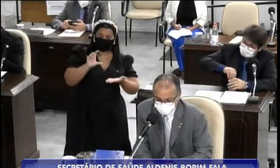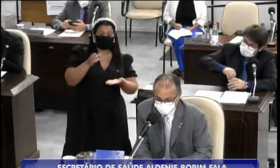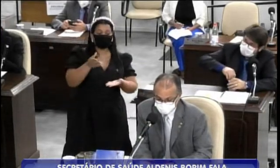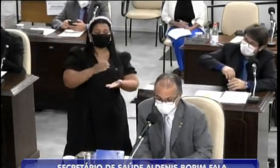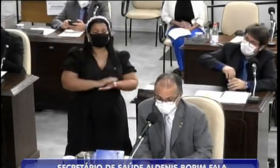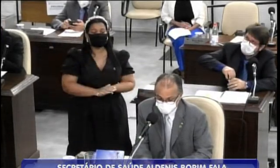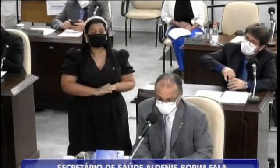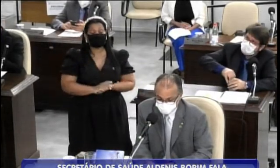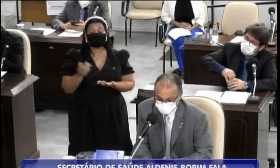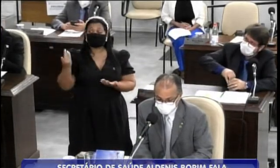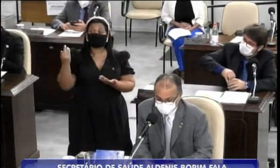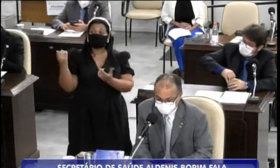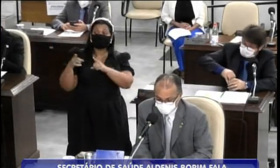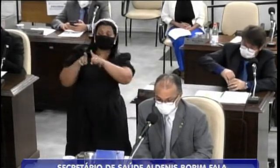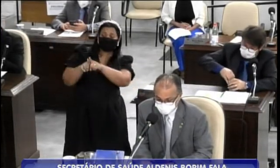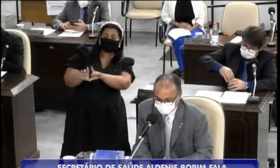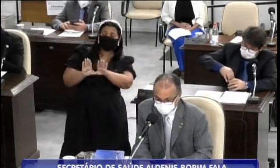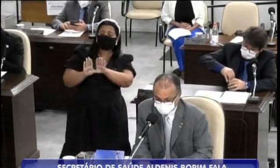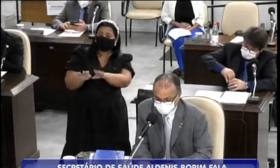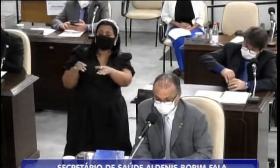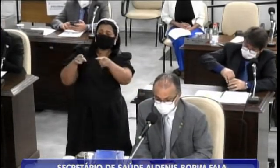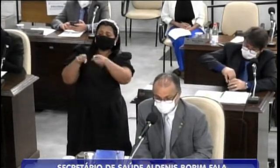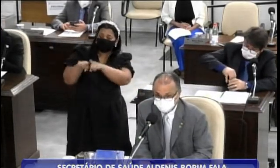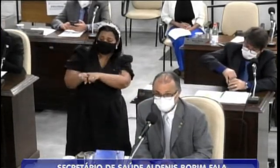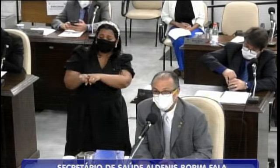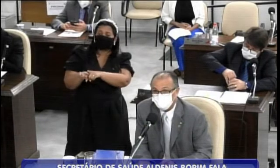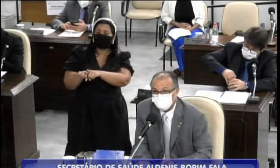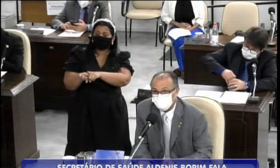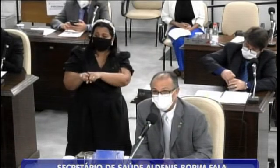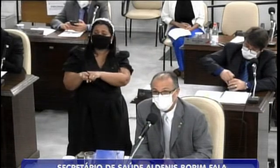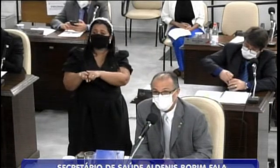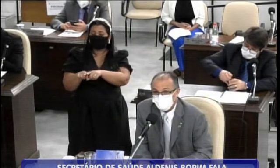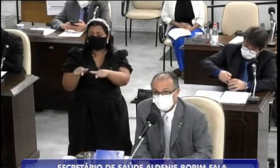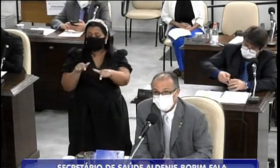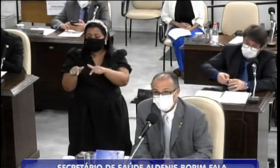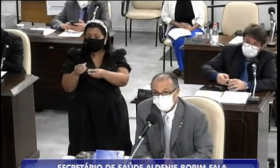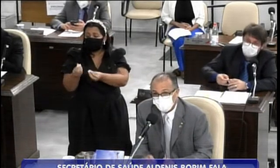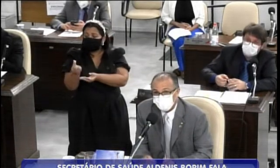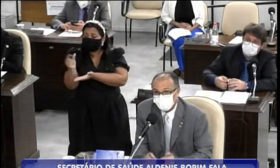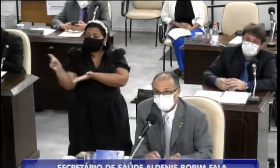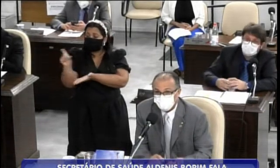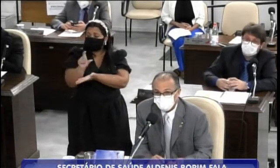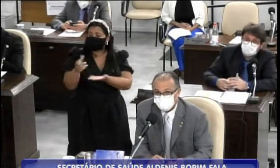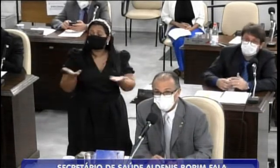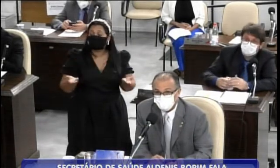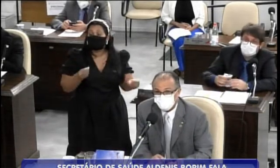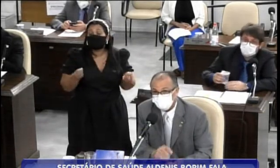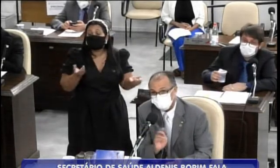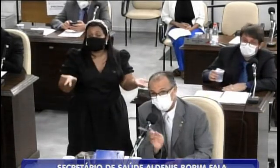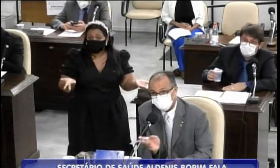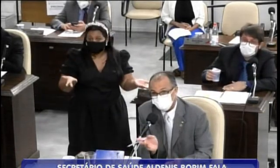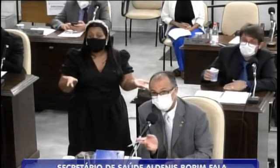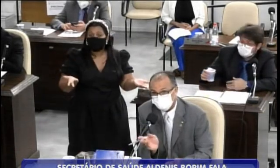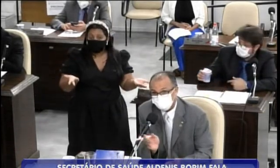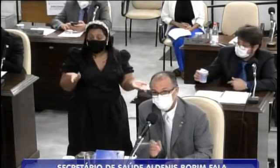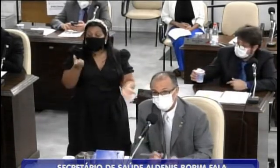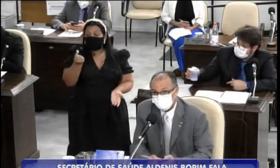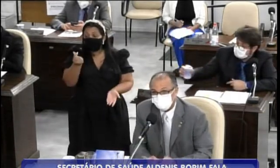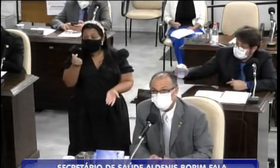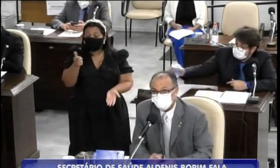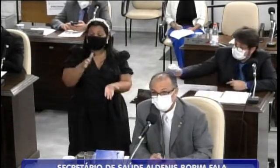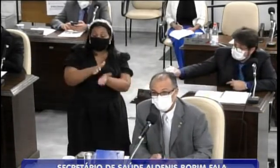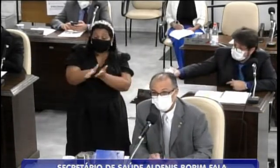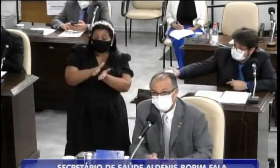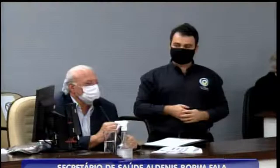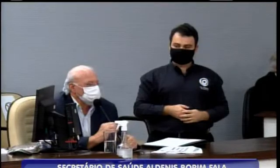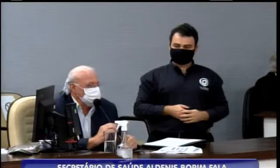mediante convênio, né? Mas esse convênio é da prestação de serviço ou do investimento? Ou é investimento para prestar serviço, é